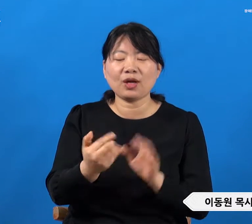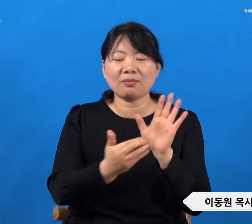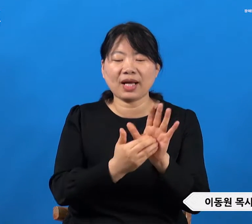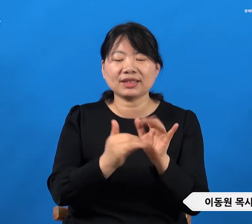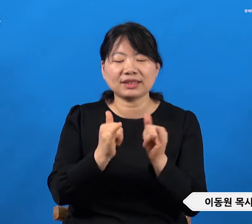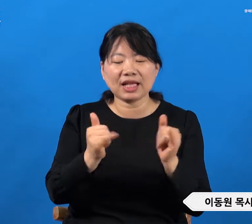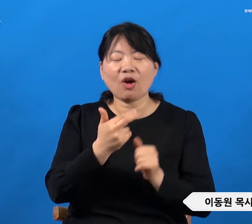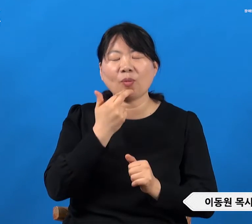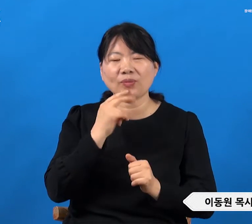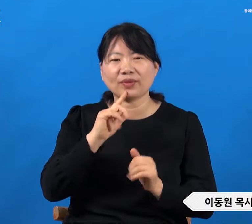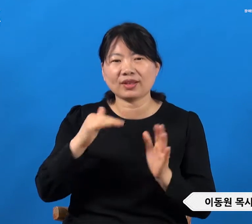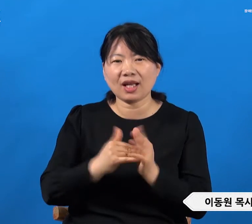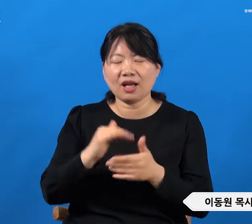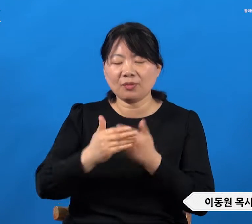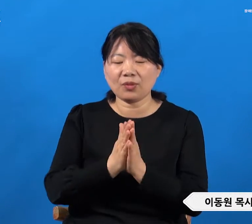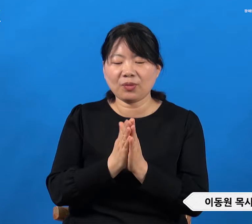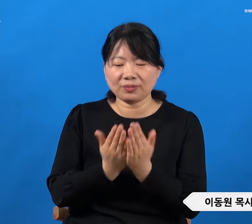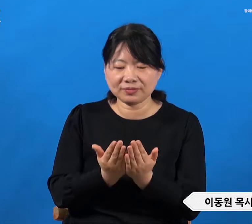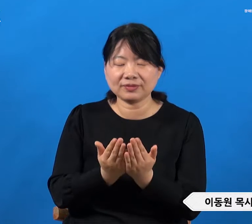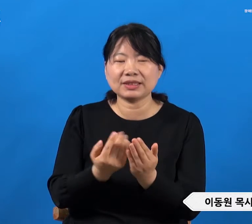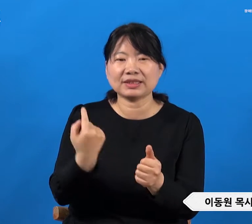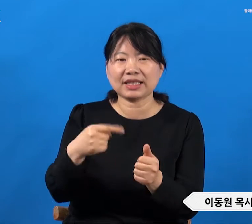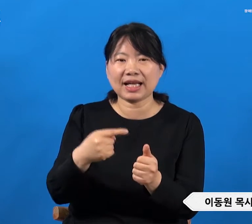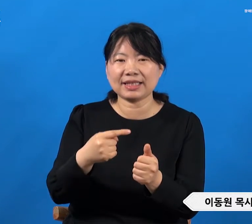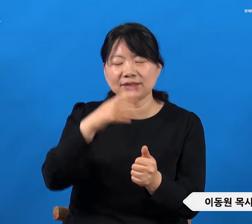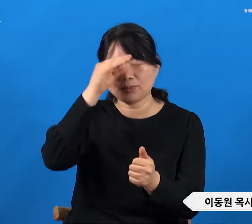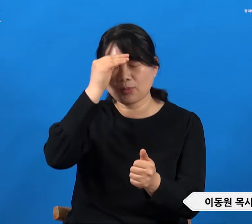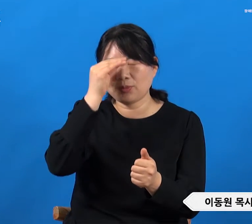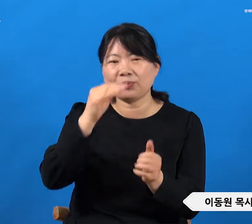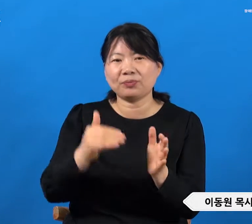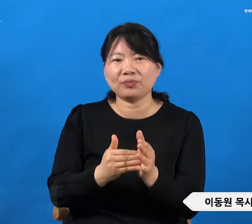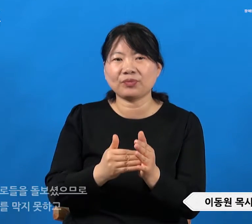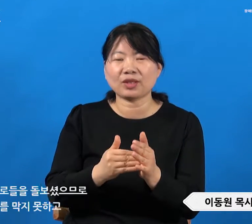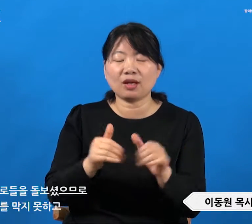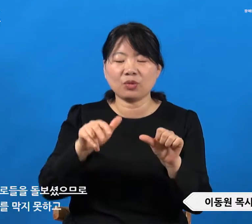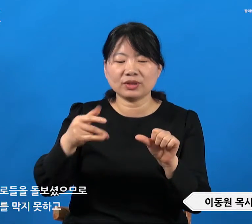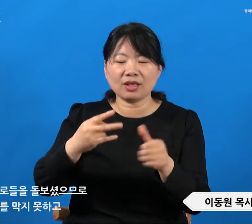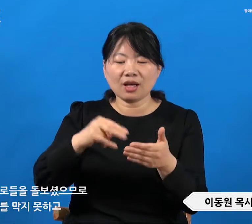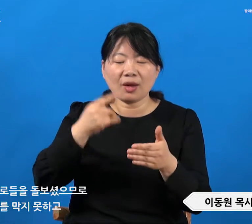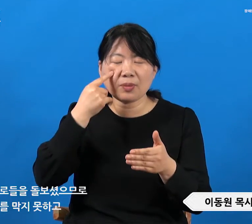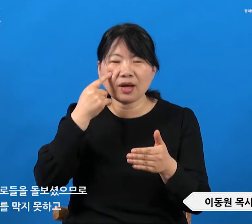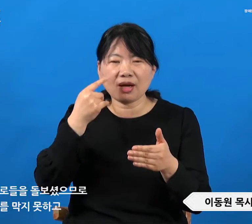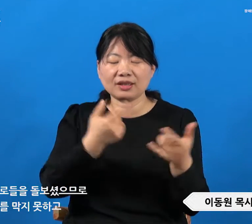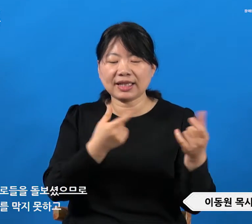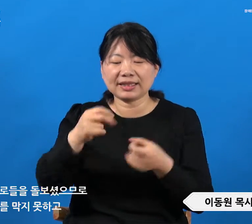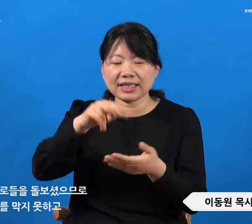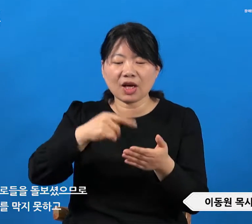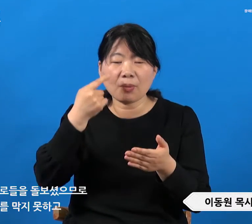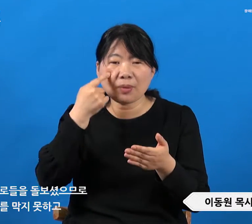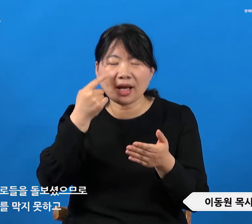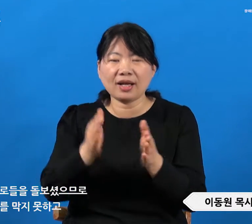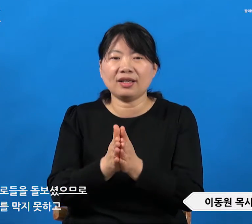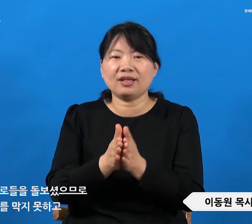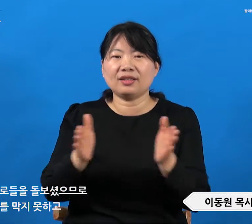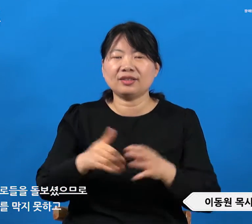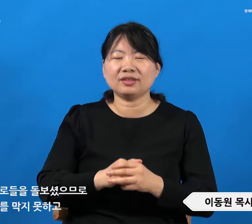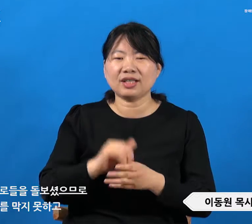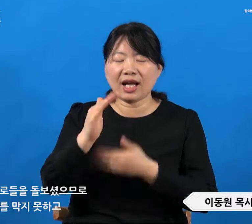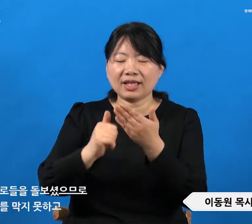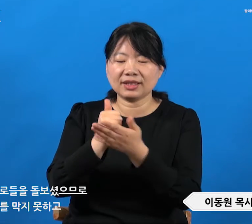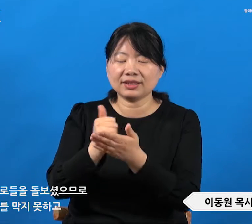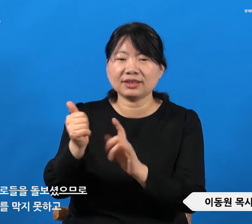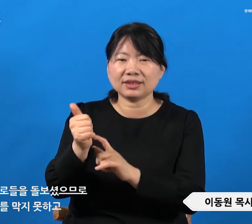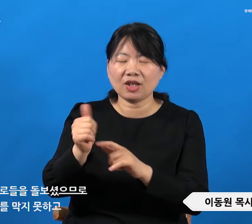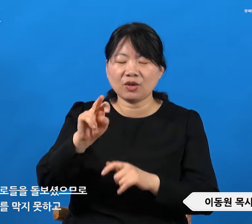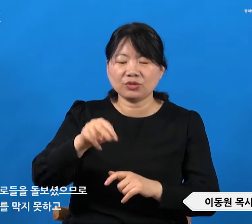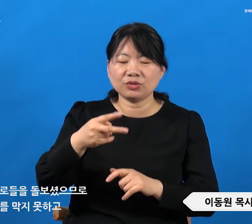자가 없었다. 이것이 본문의 레슨입니다. 자, 5절을 보겠습니다. 5절 말씀 다 같이 읽겠습니다. 시작.